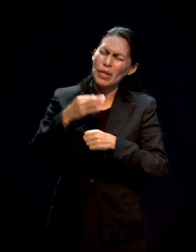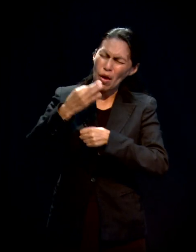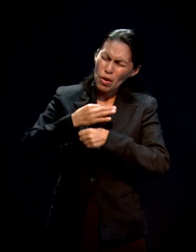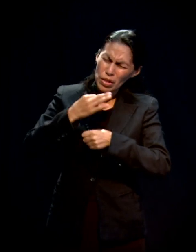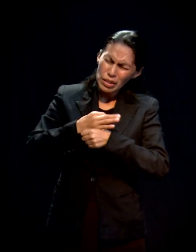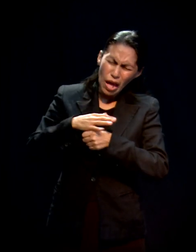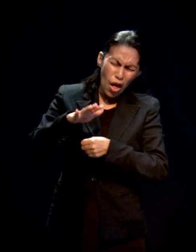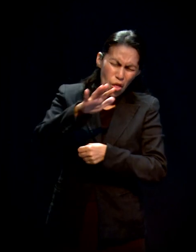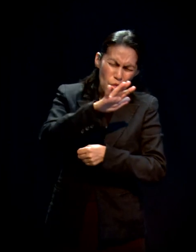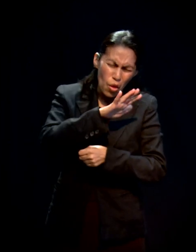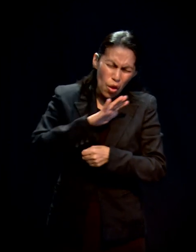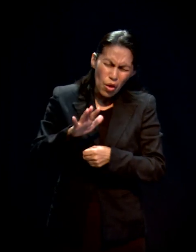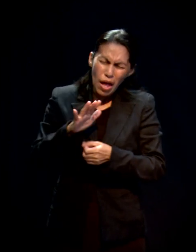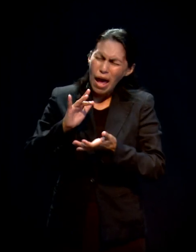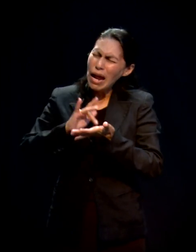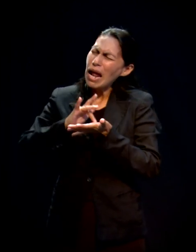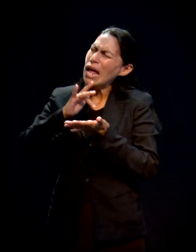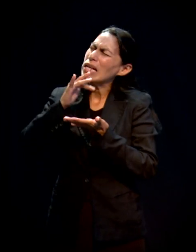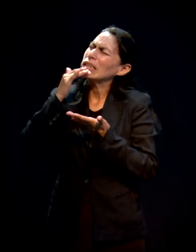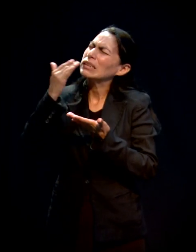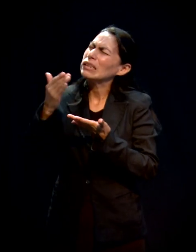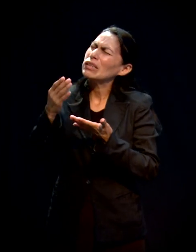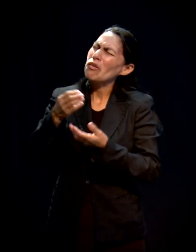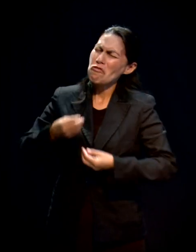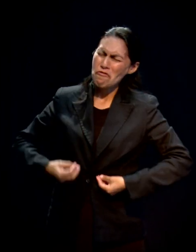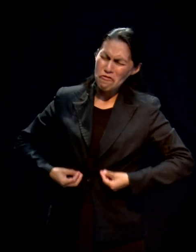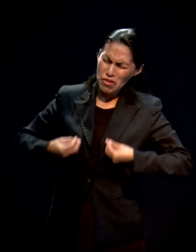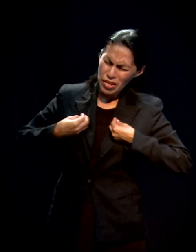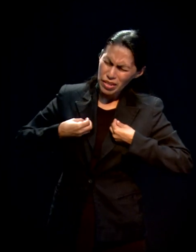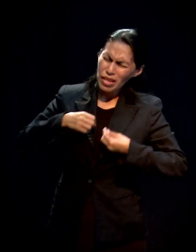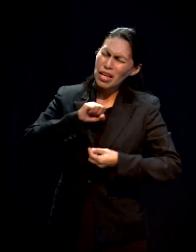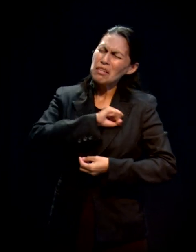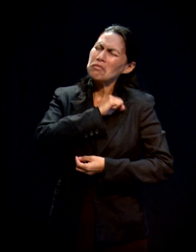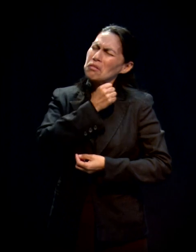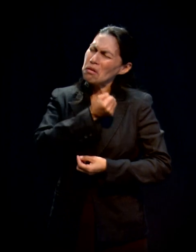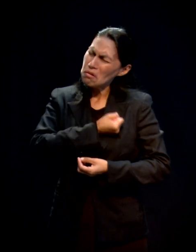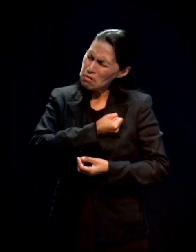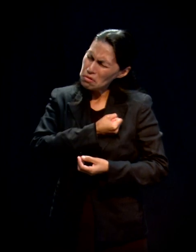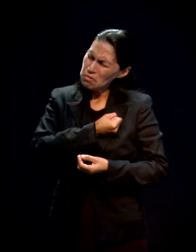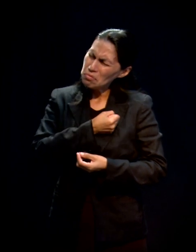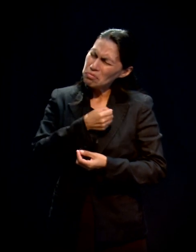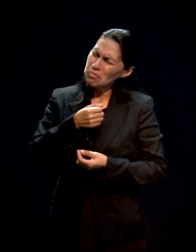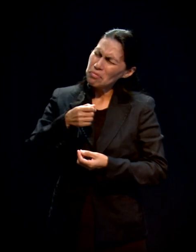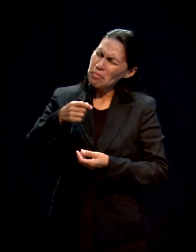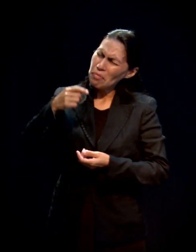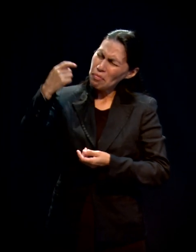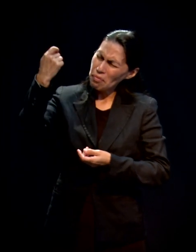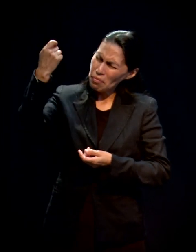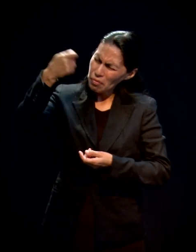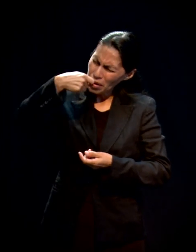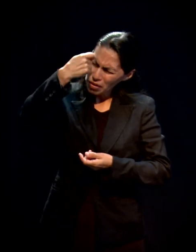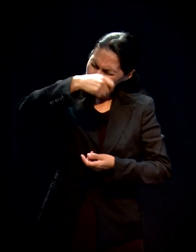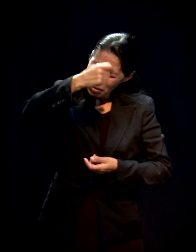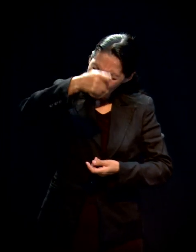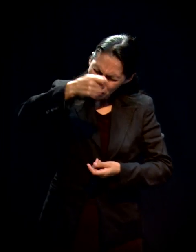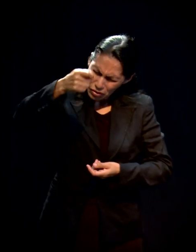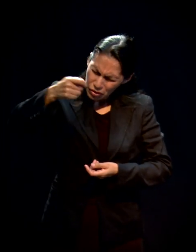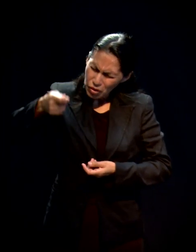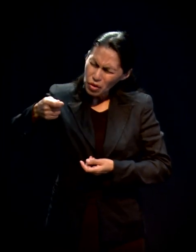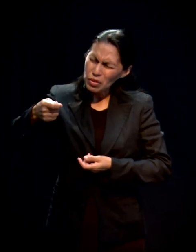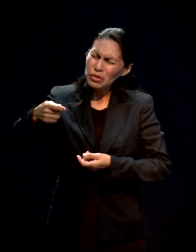agradecidos porque nos das vida nos has dado salud y sus ricas bendiciones no faltan en